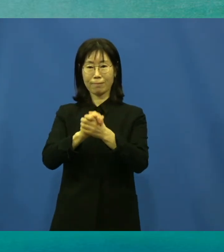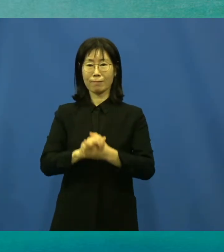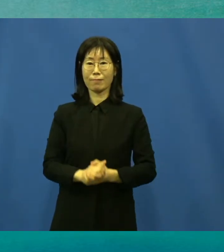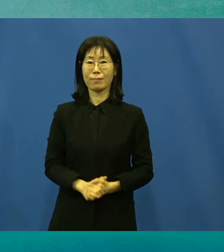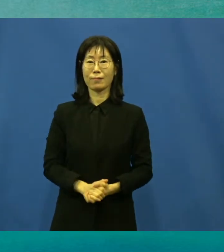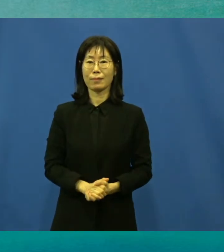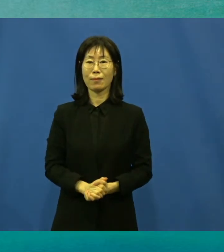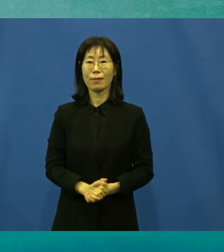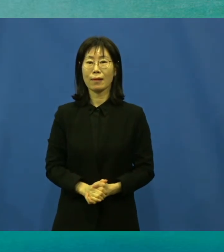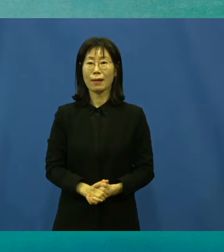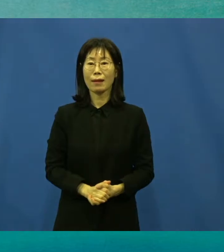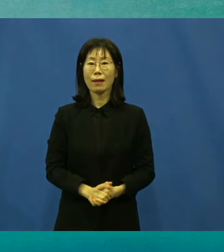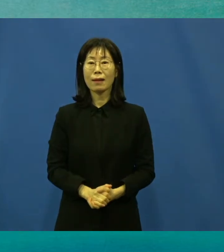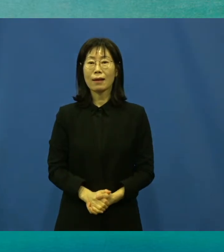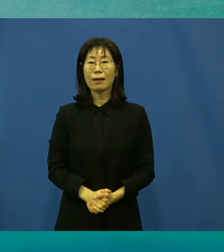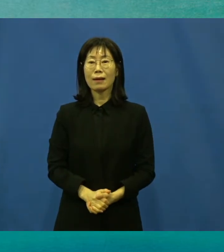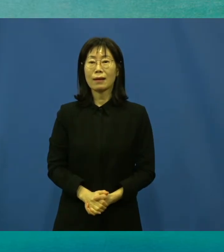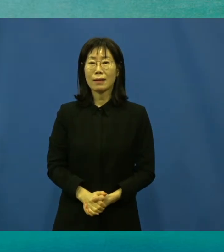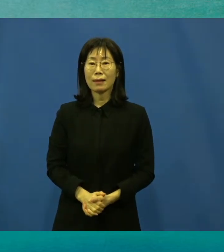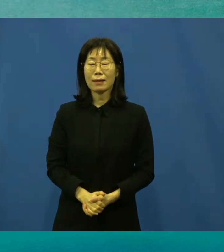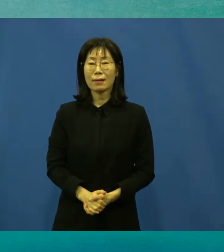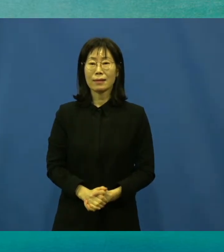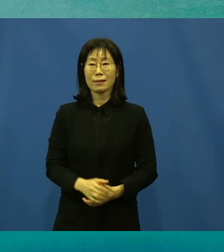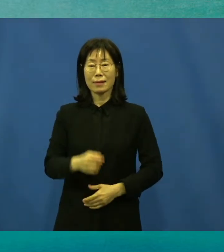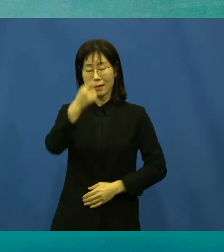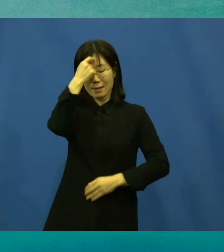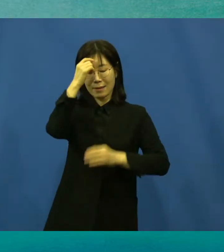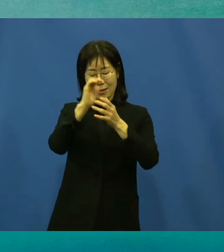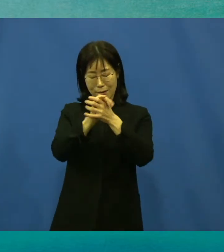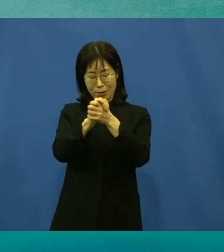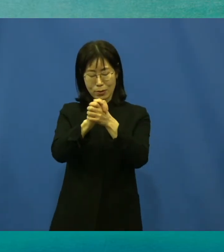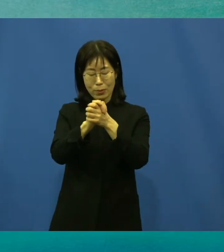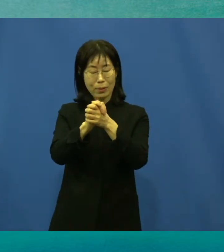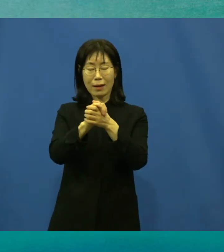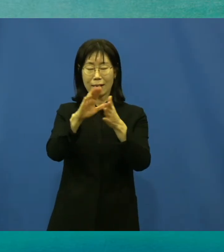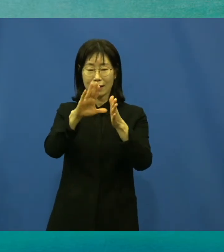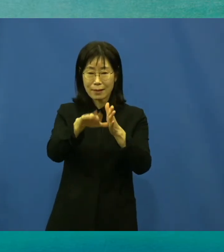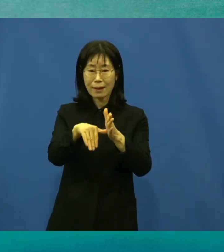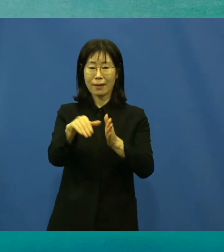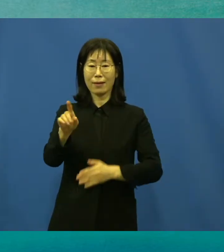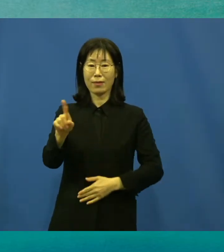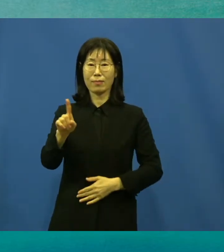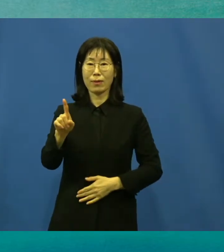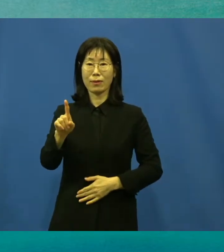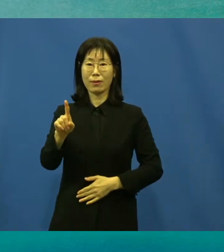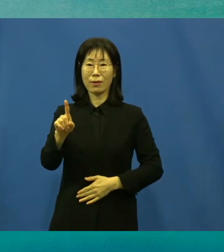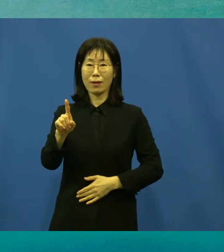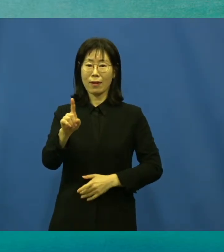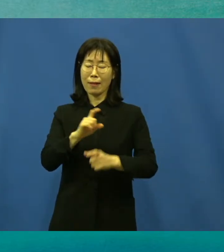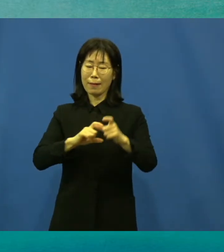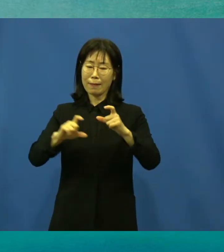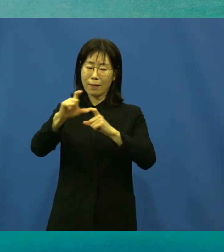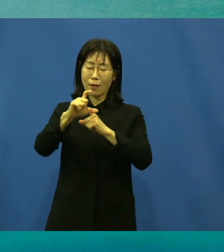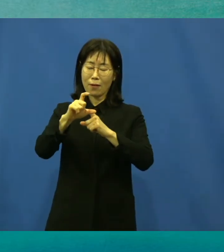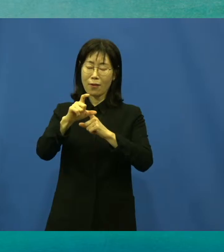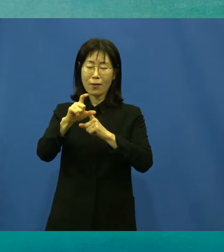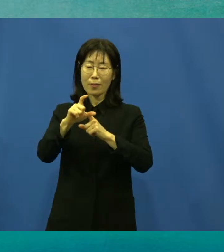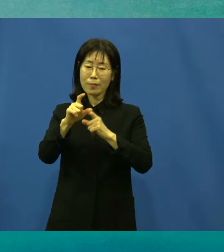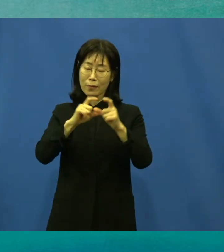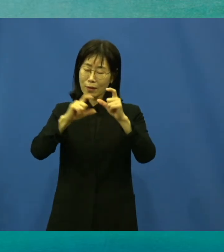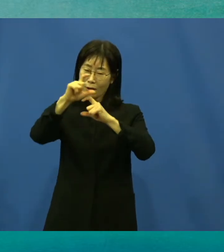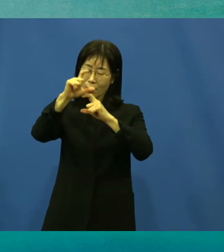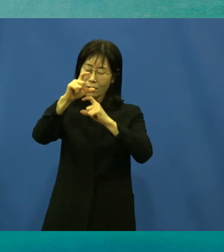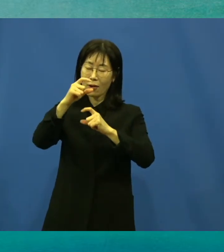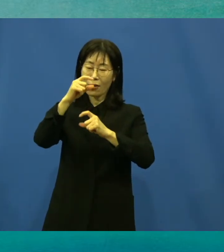따로 없습니다. 그리고 기도하면 할수록 기도가 더 하고 싶습니다. 그게 이제